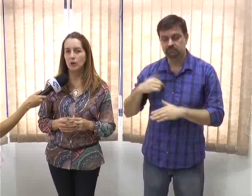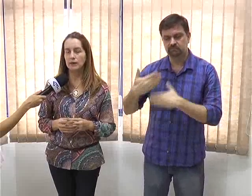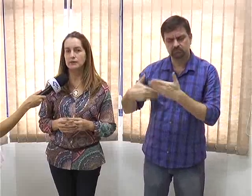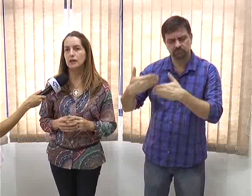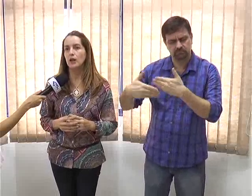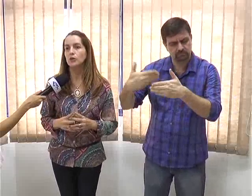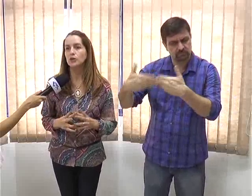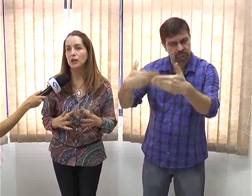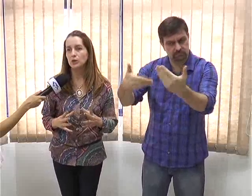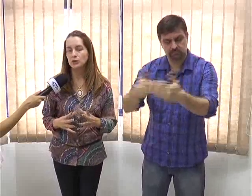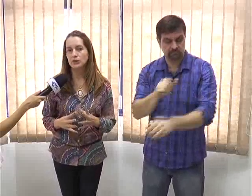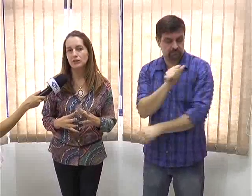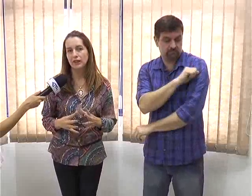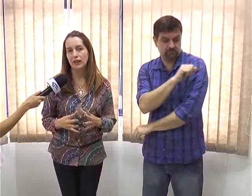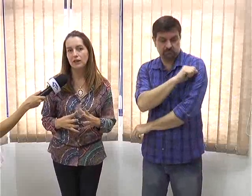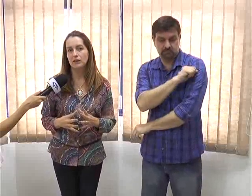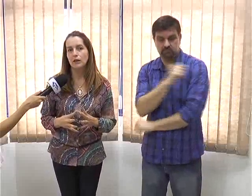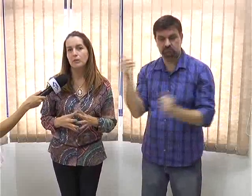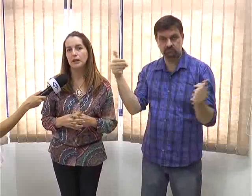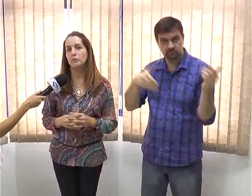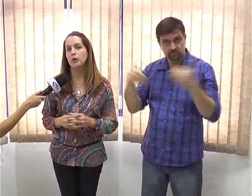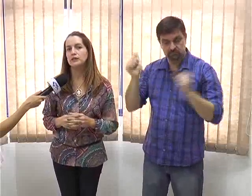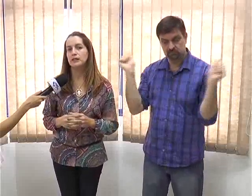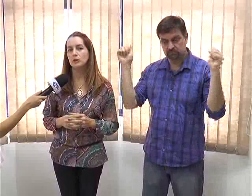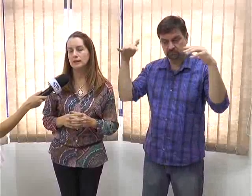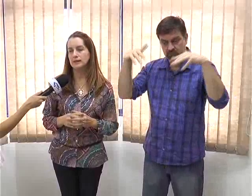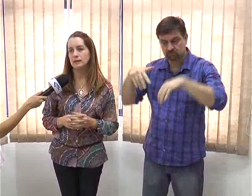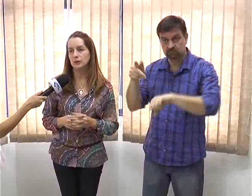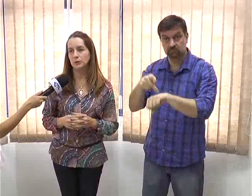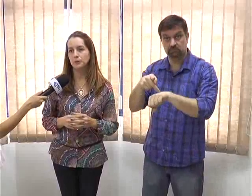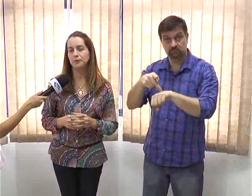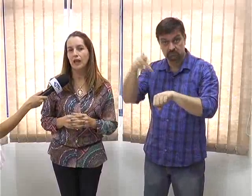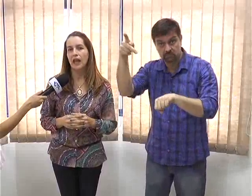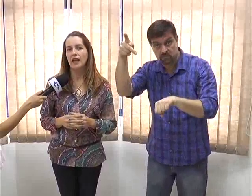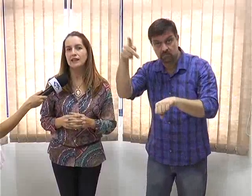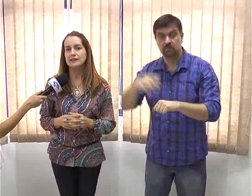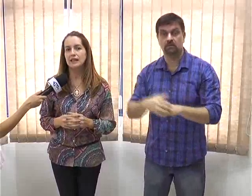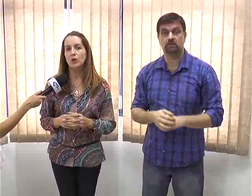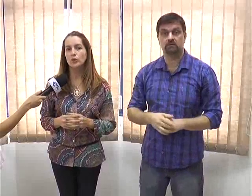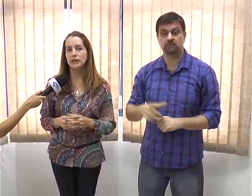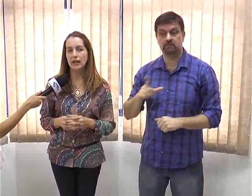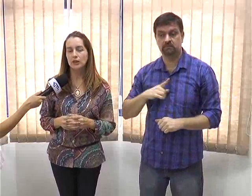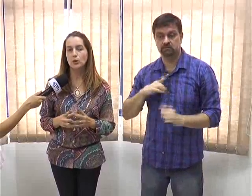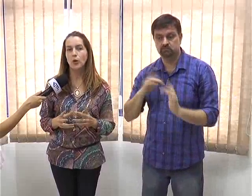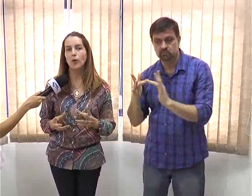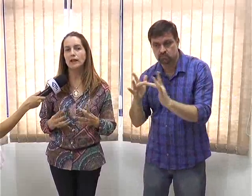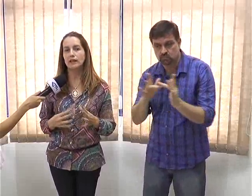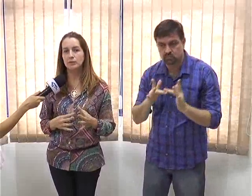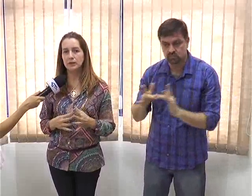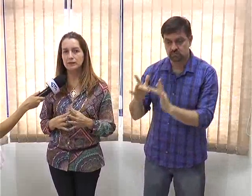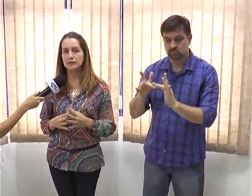aulas, os alunos que vêm para a pós-graduação, eles têm contato com a Libras,